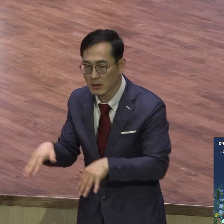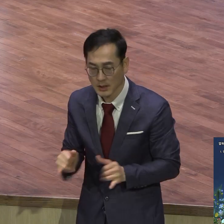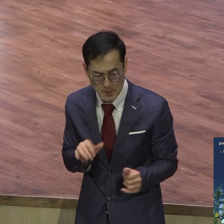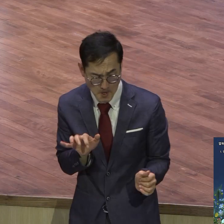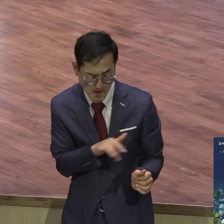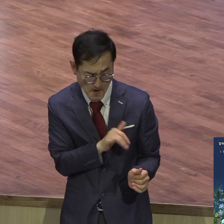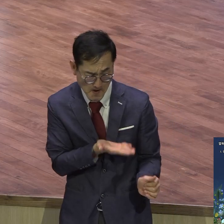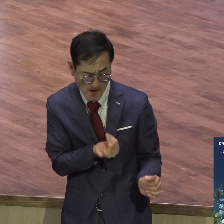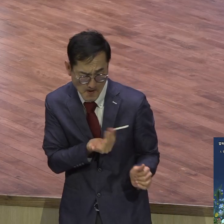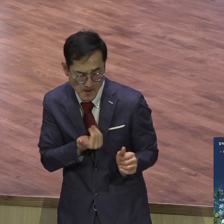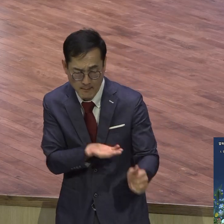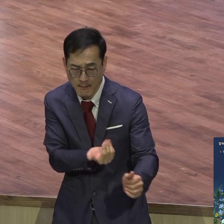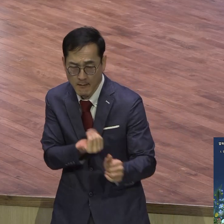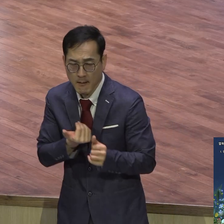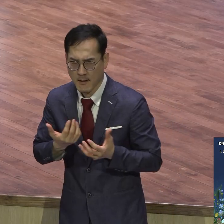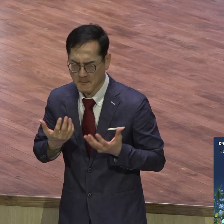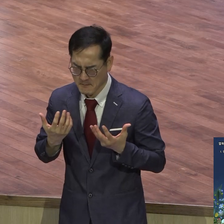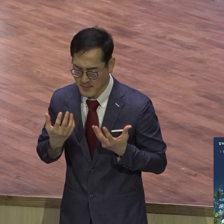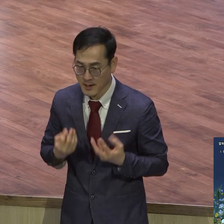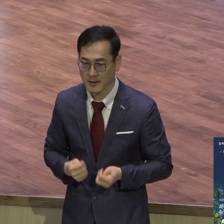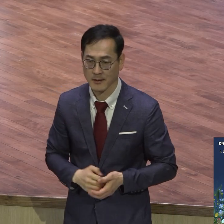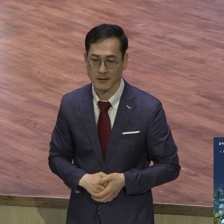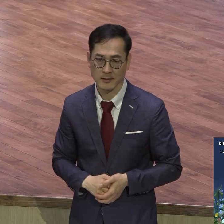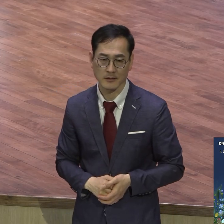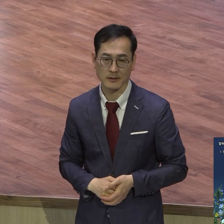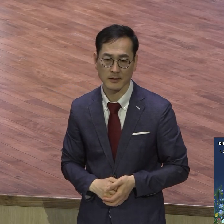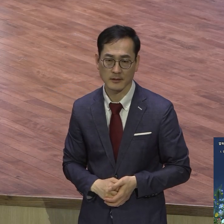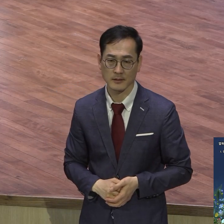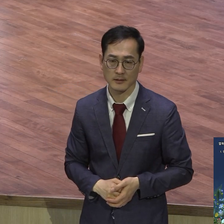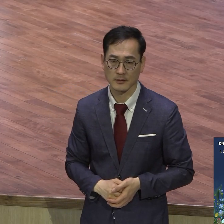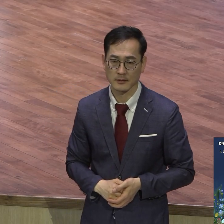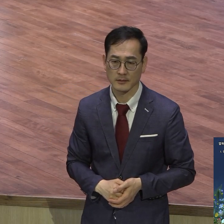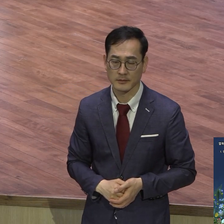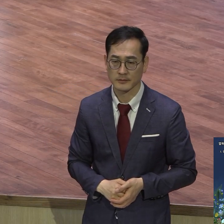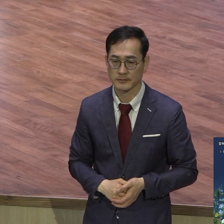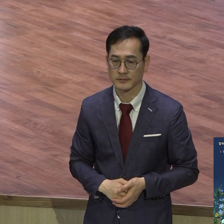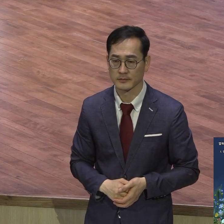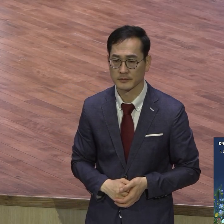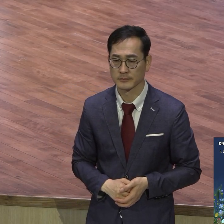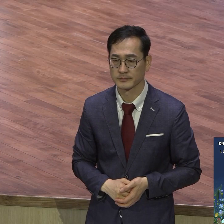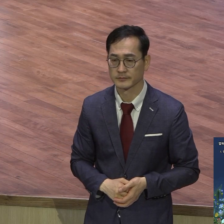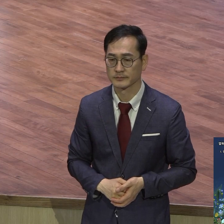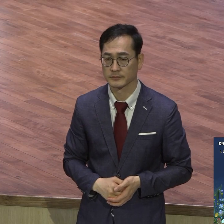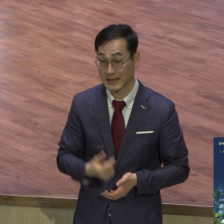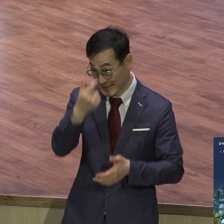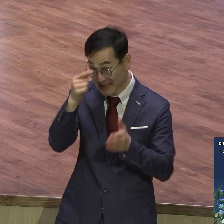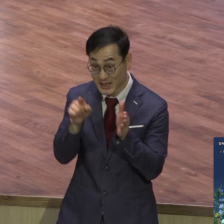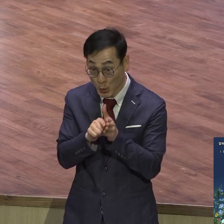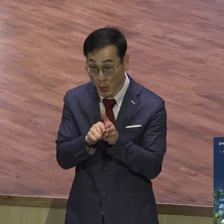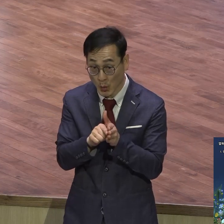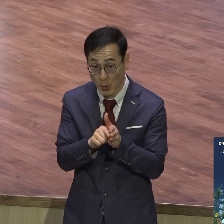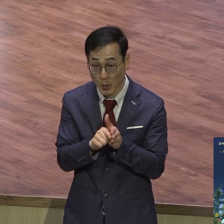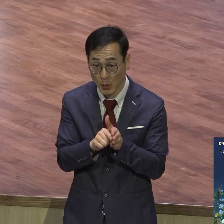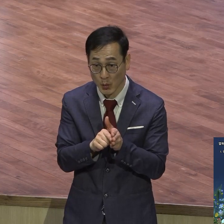심지어 기존 신자들 중에도 많이 당하고 있어요. 신천지 통일교